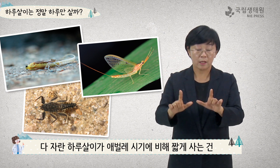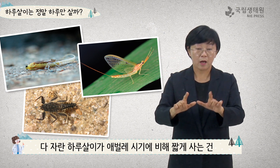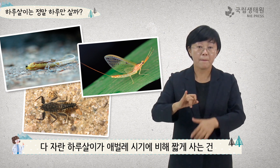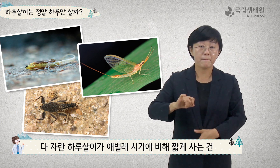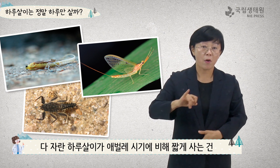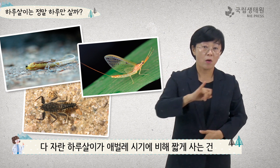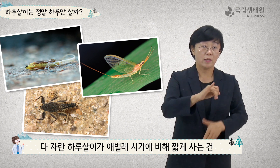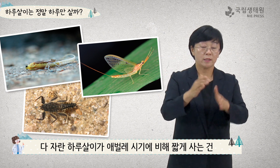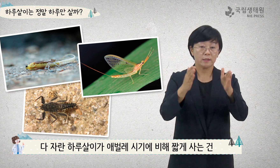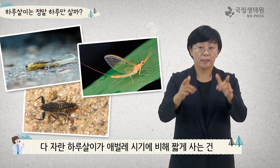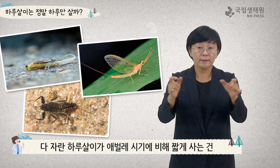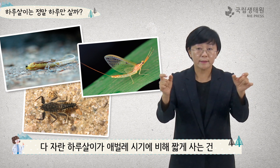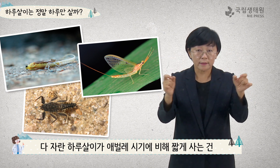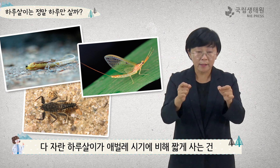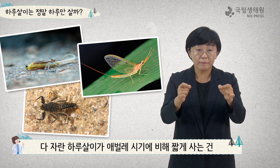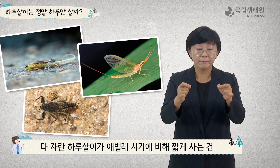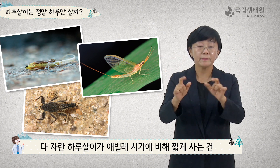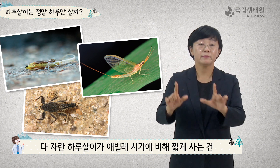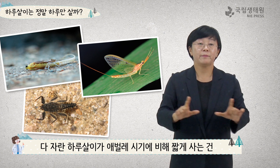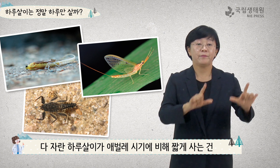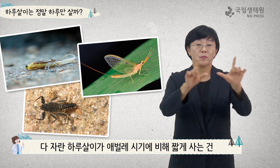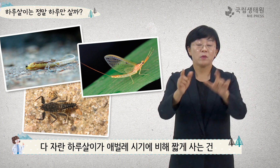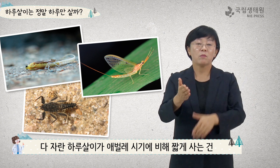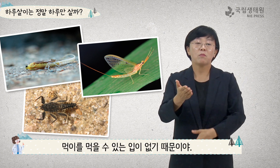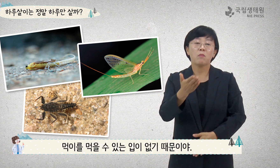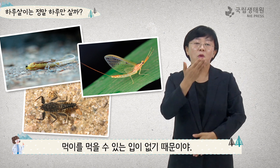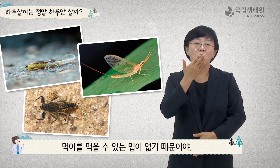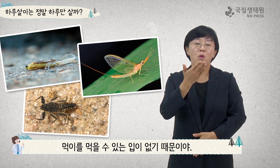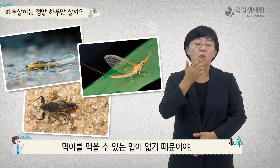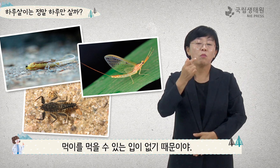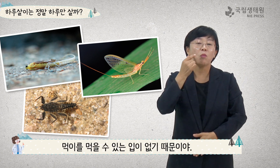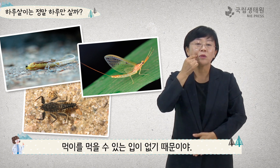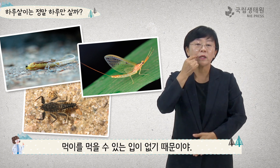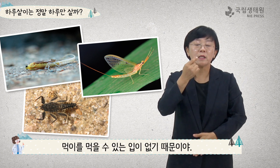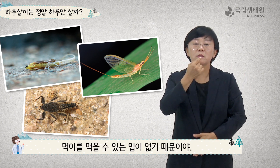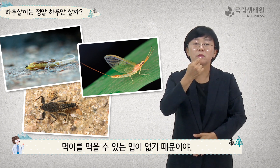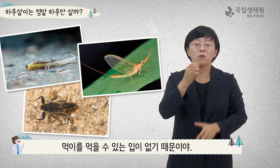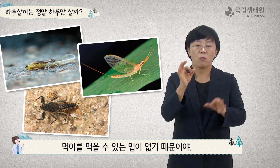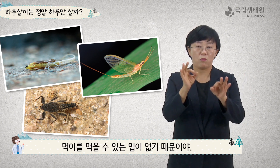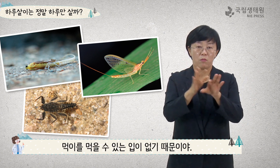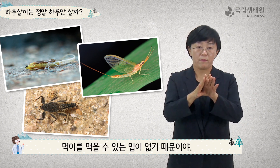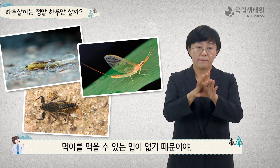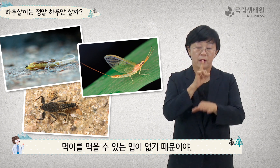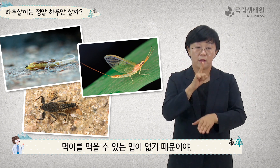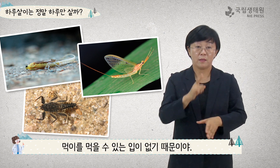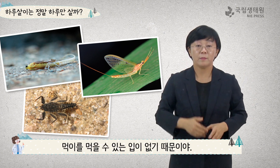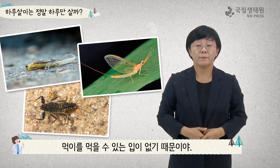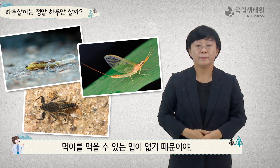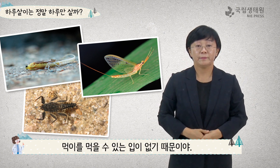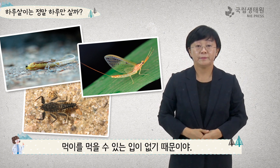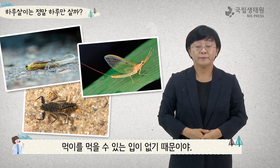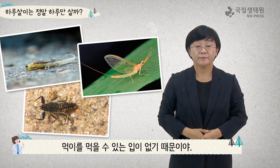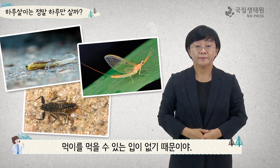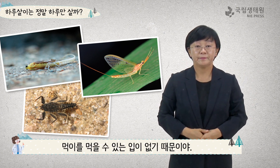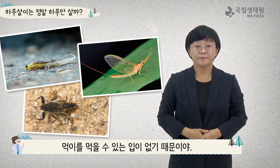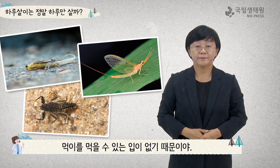하지만 알에서 깨어나는 데 걸리는 기간이 몇 개월이야. 또 애벌레로 사는 기간이